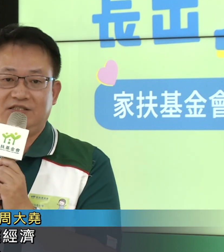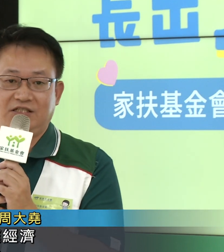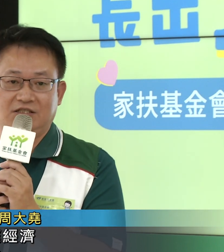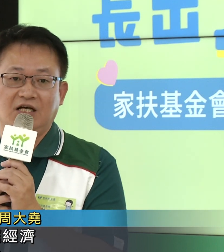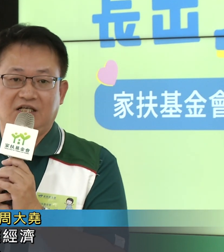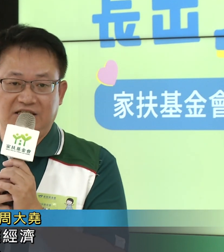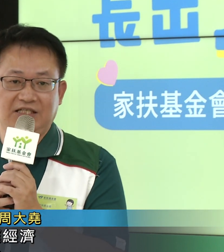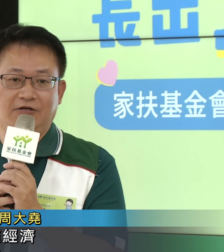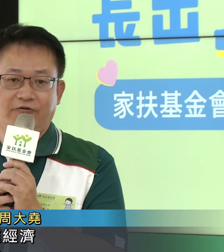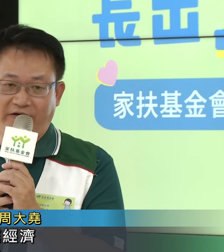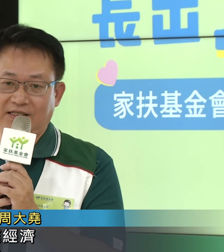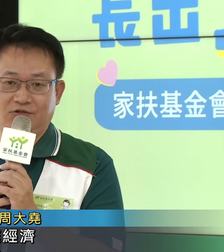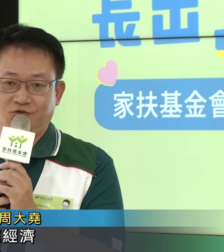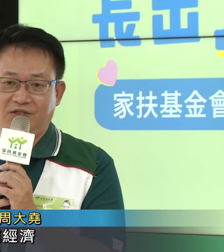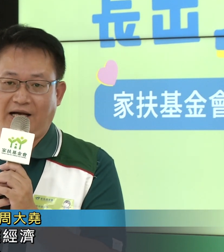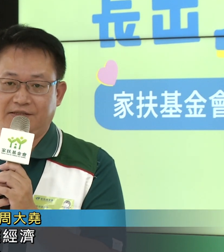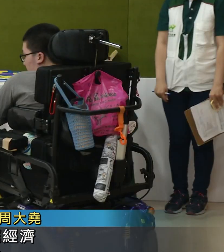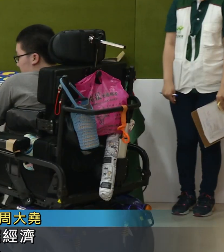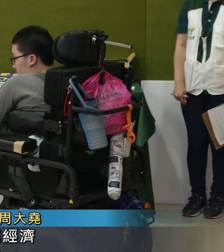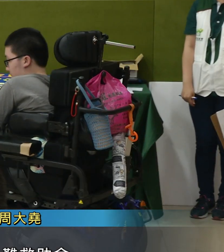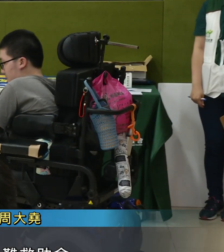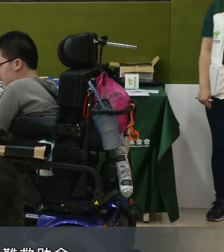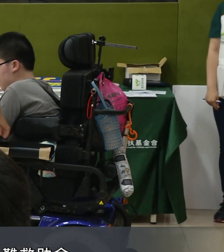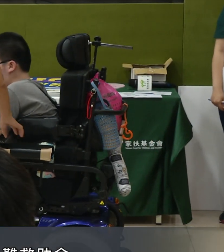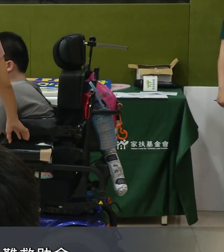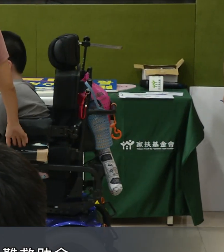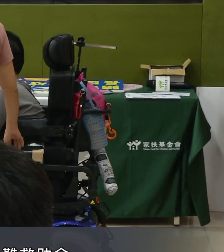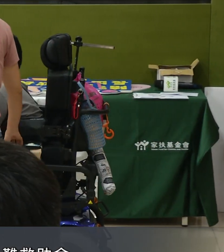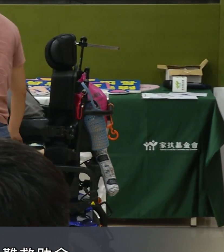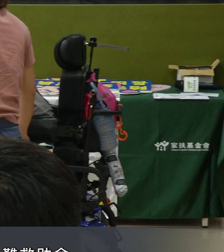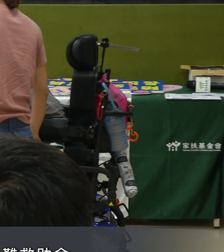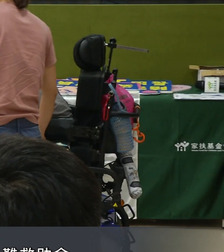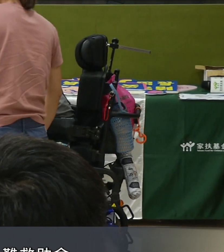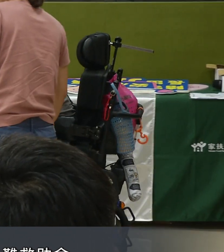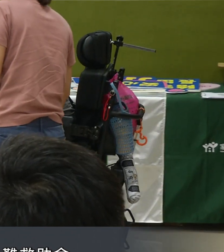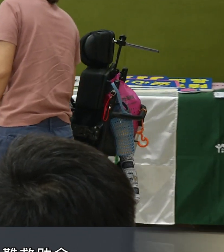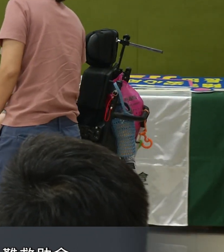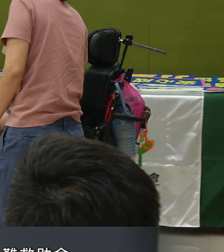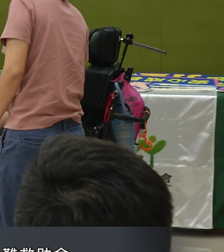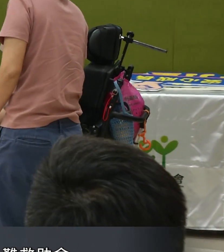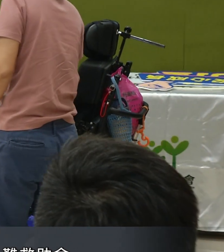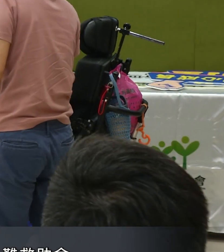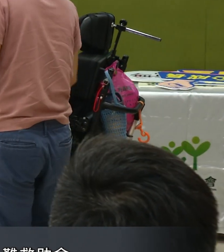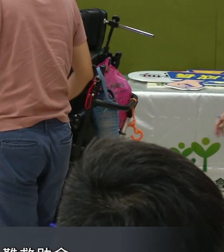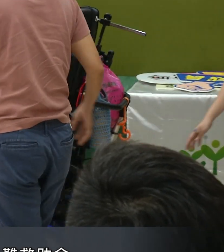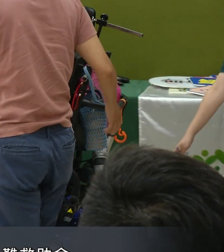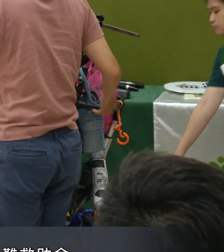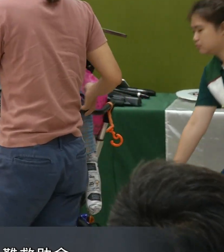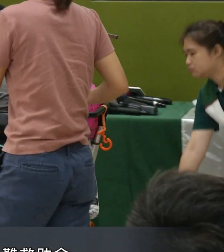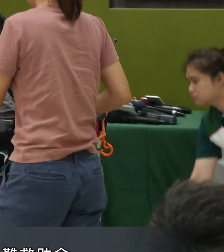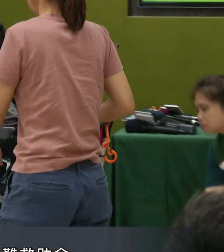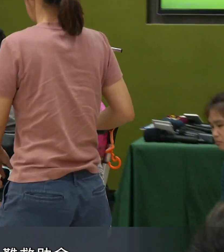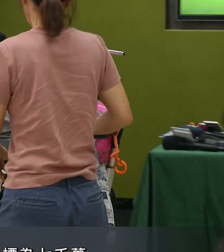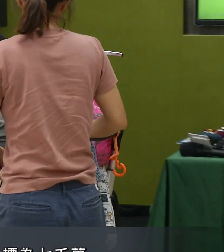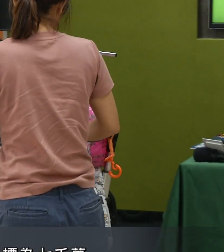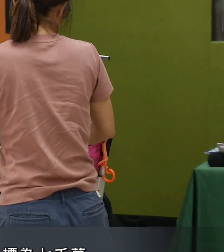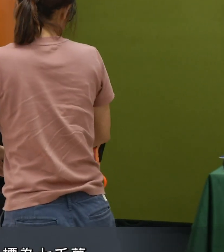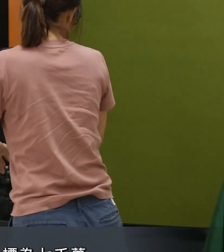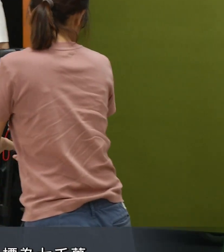是影响非常的巨大。 去年家福基金会发出近5000万元的急难救助金，重大医疗占